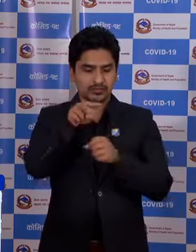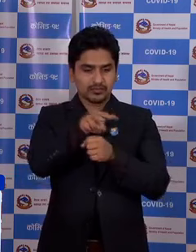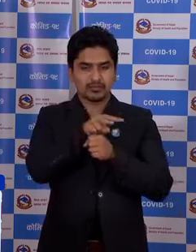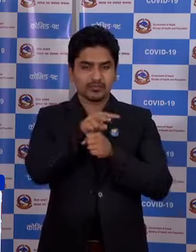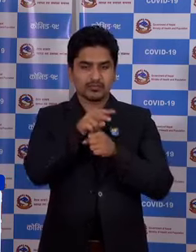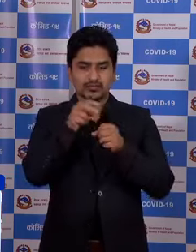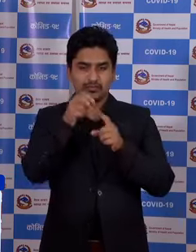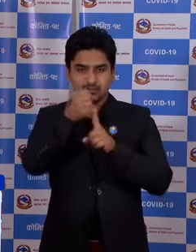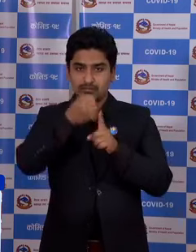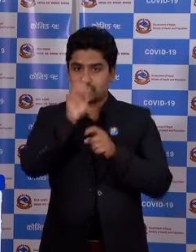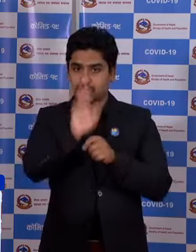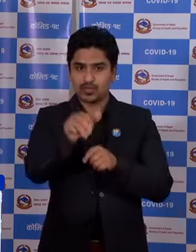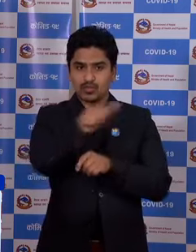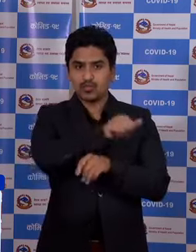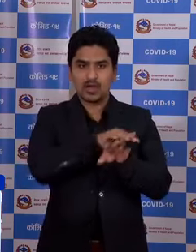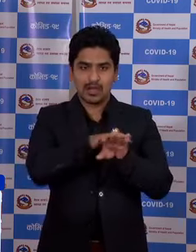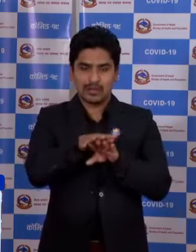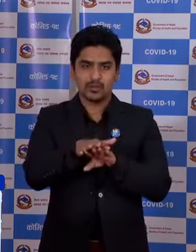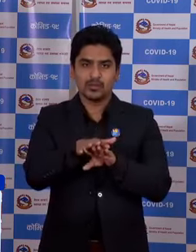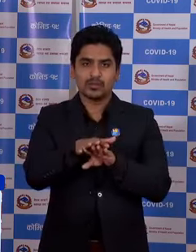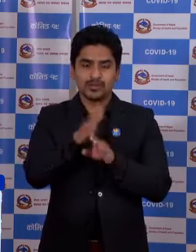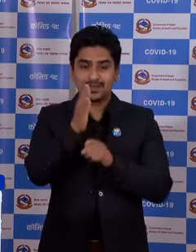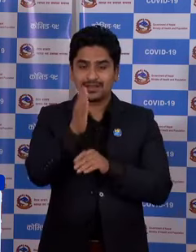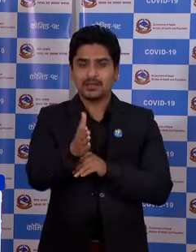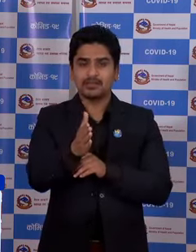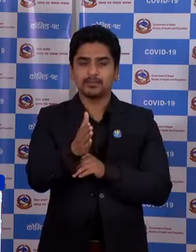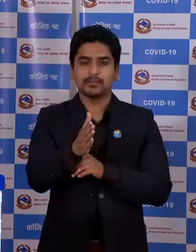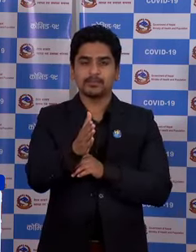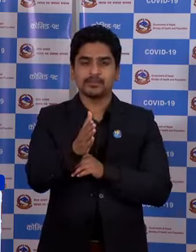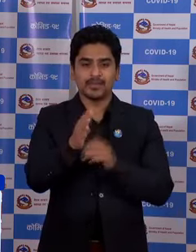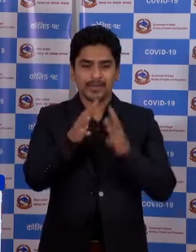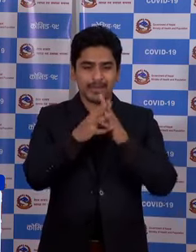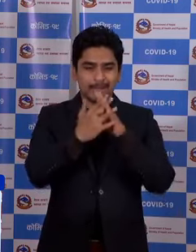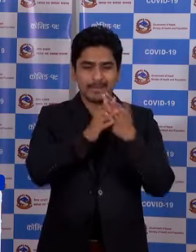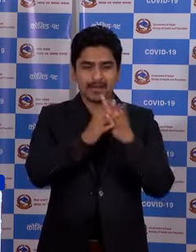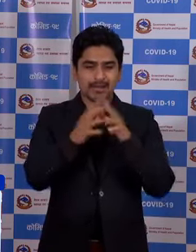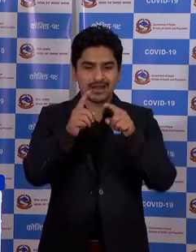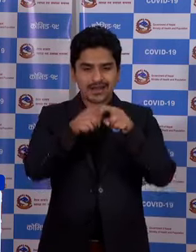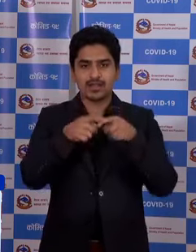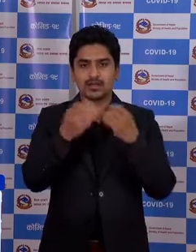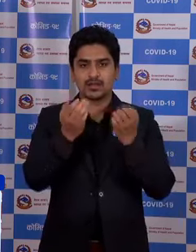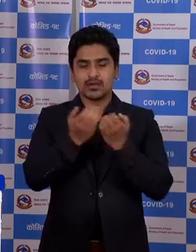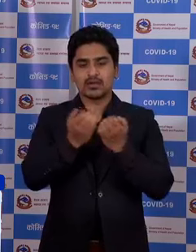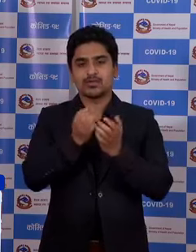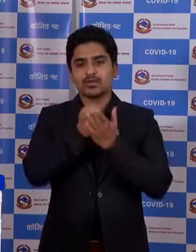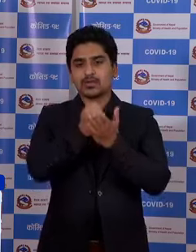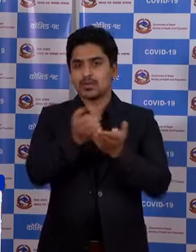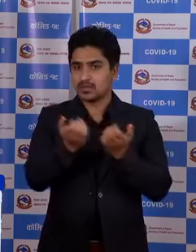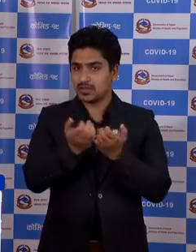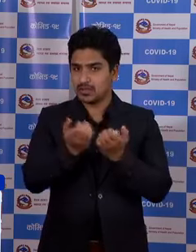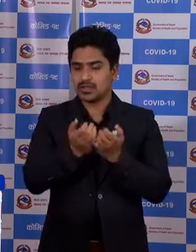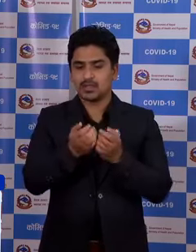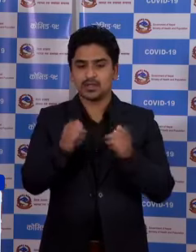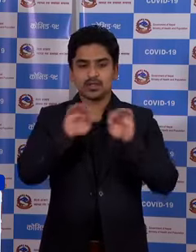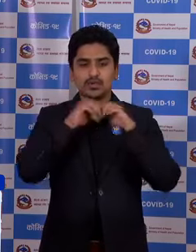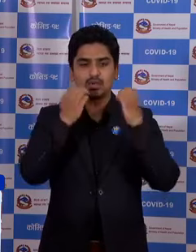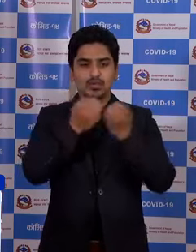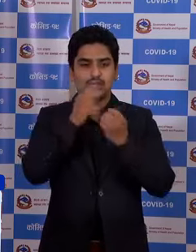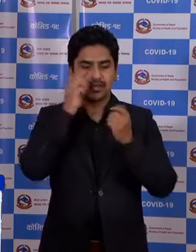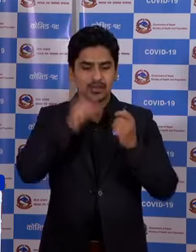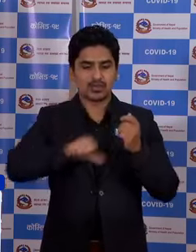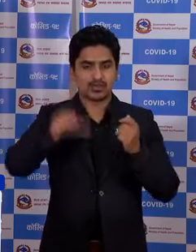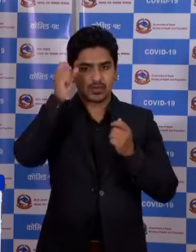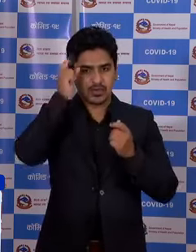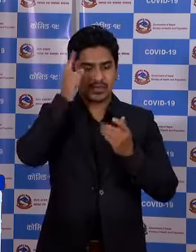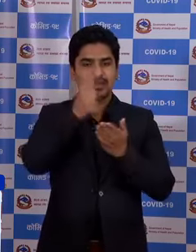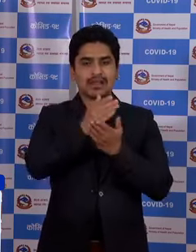पनि खटिनुहुन्छ उहाँहरूले भिडभाड नियन्त्रण गर्नमा सघाउने, समुदायमा